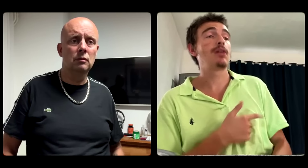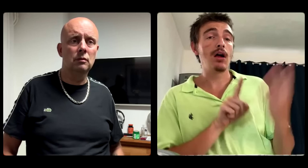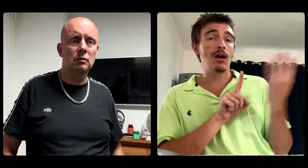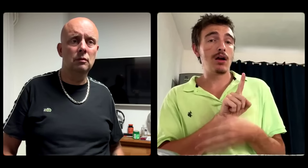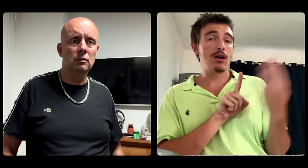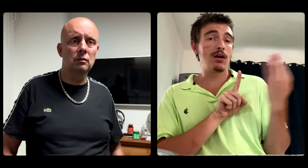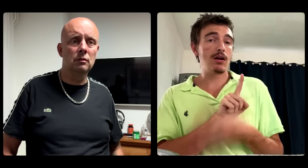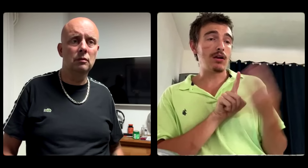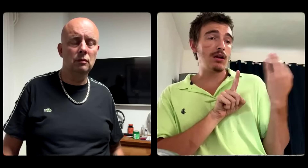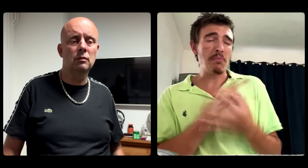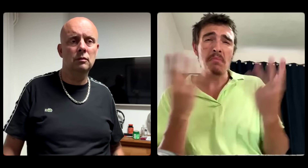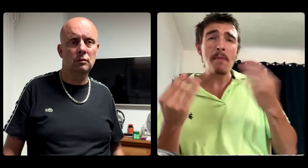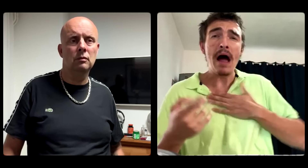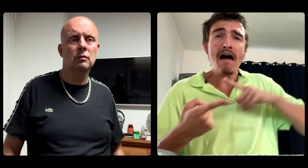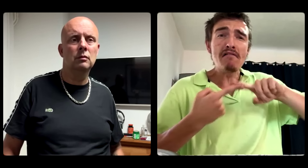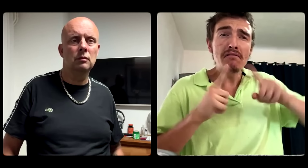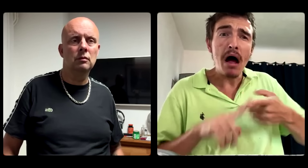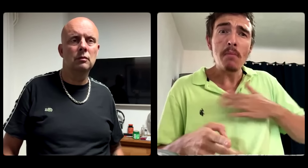Met chest gewoon.